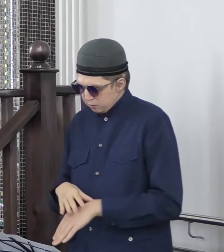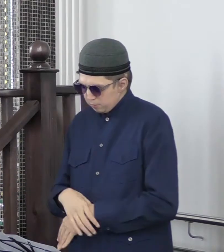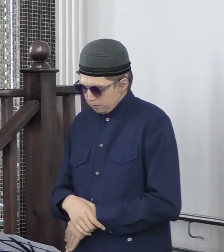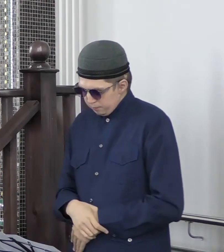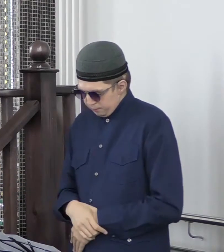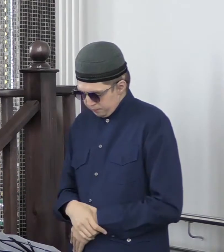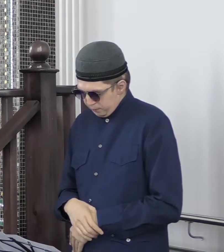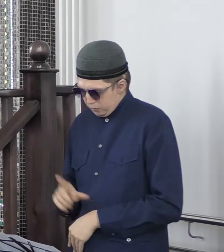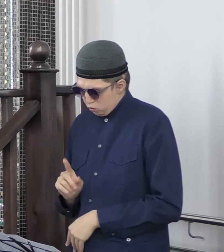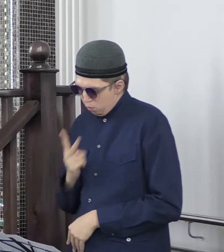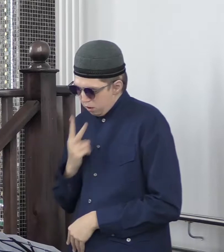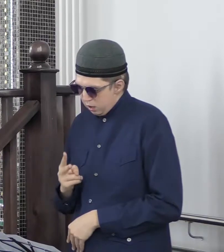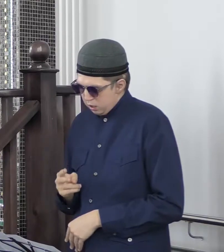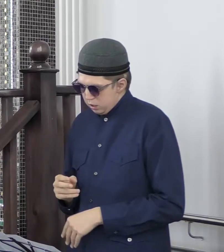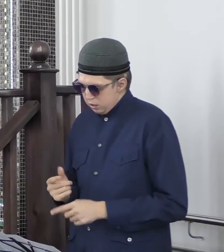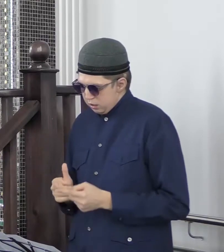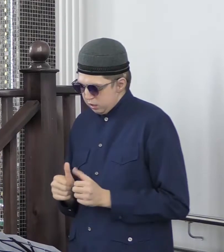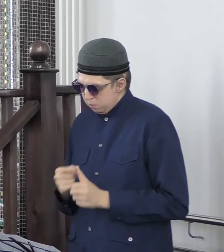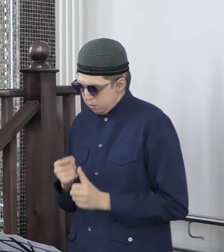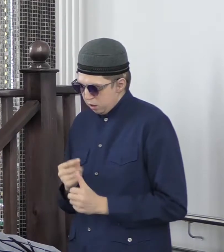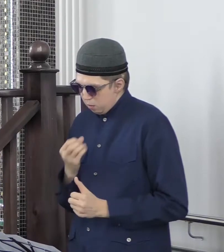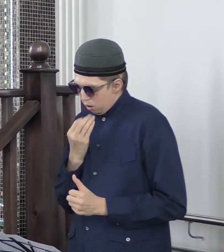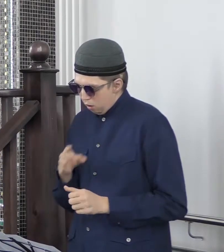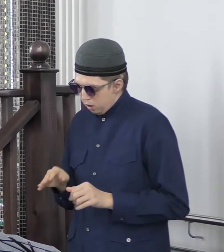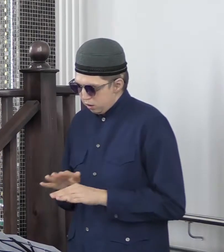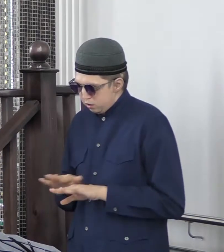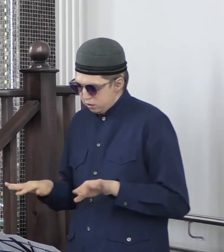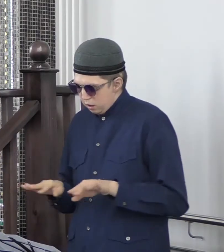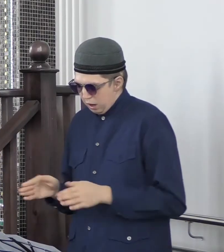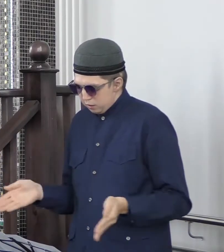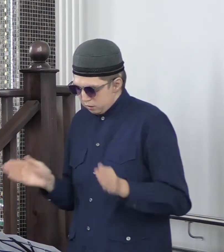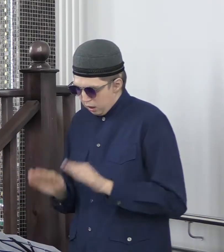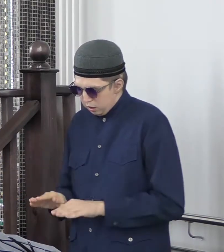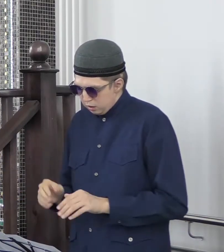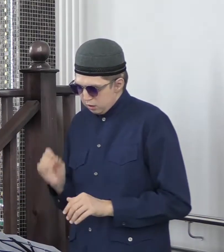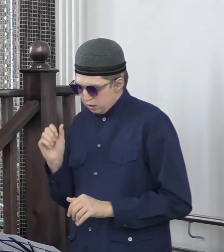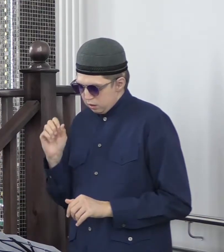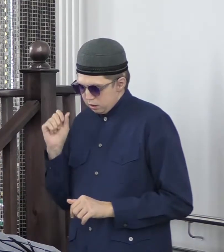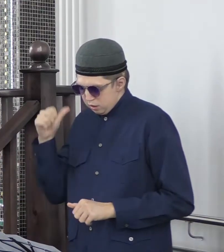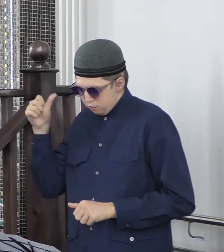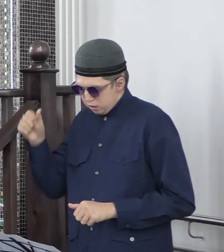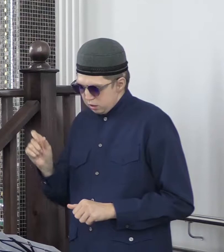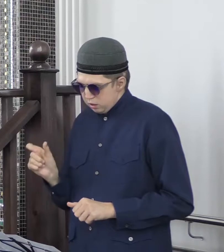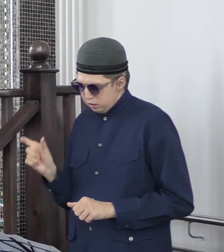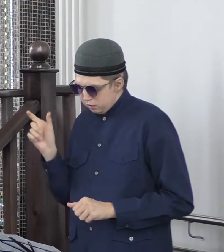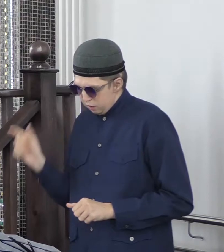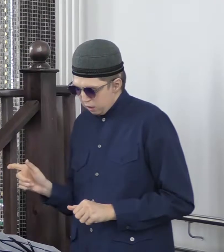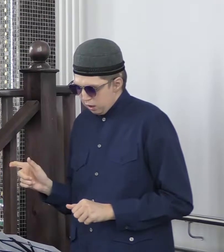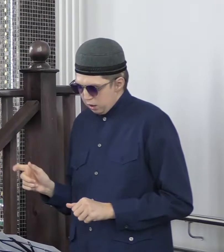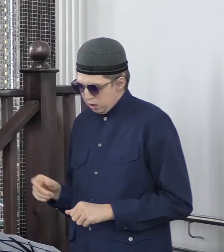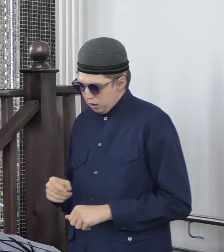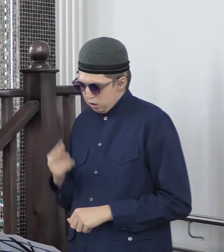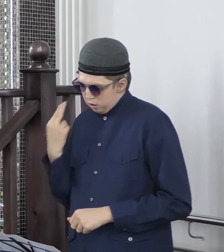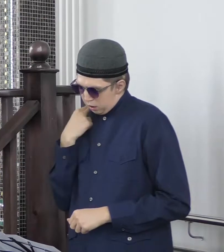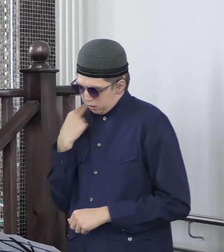اِخْوَانًا Peygamberimiz sallallahu aleyhi ve sellem Mekke'de yaşayan vakitte nişe kabile var idi, ünlüke kabile var idi. Birse birsinden